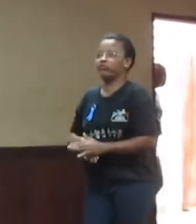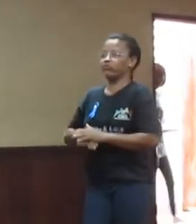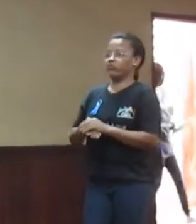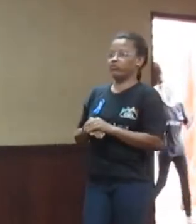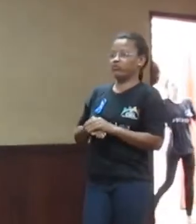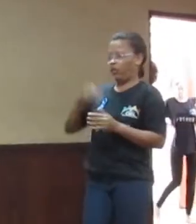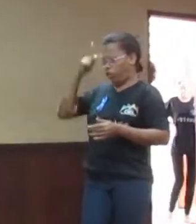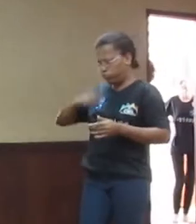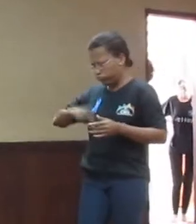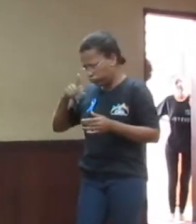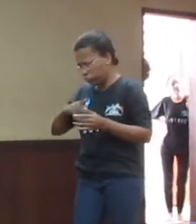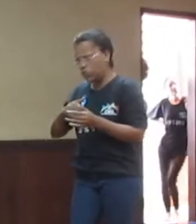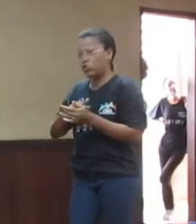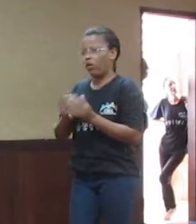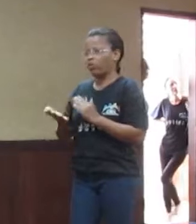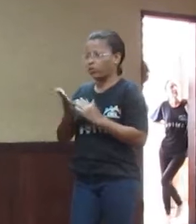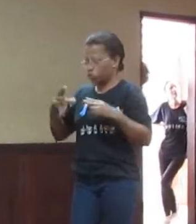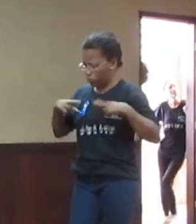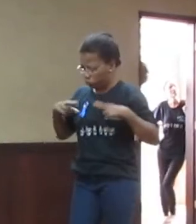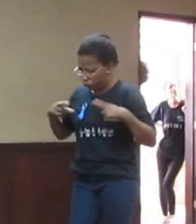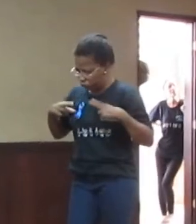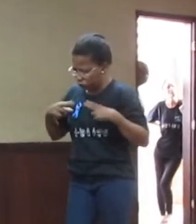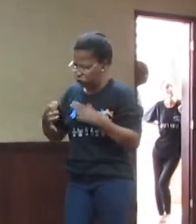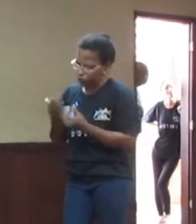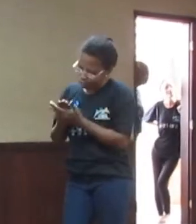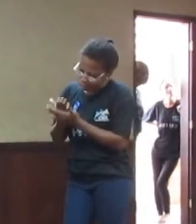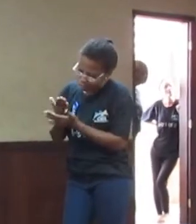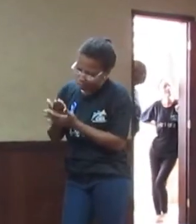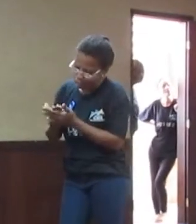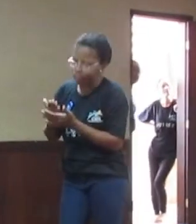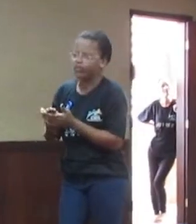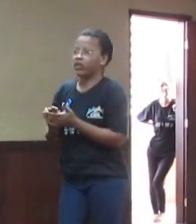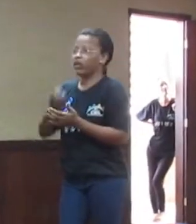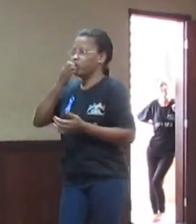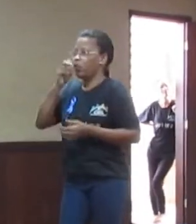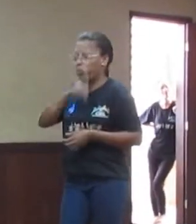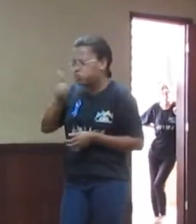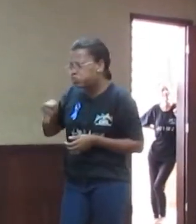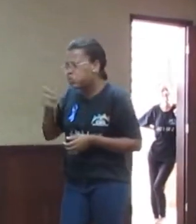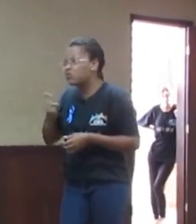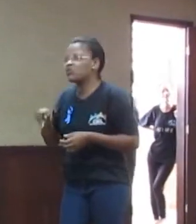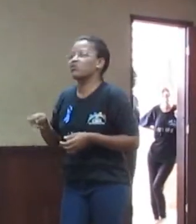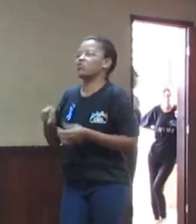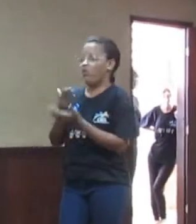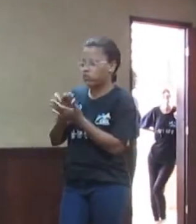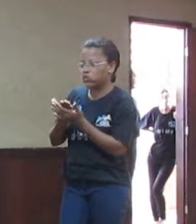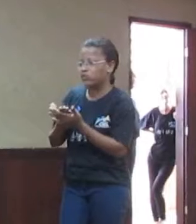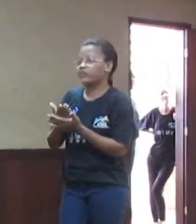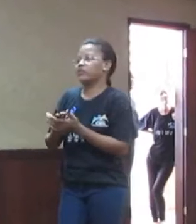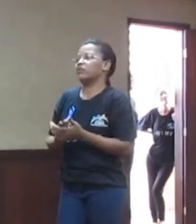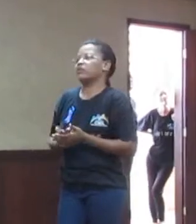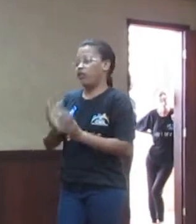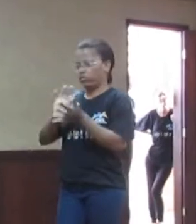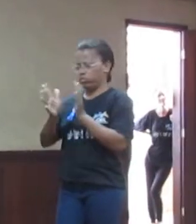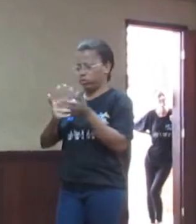uso pessoal e até mesmo para os professores na sala de aula, por possuir uma maneira interativa de ensinar. Ele está